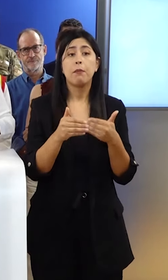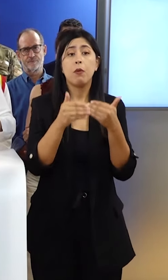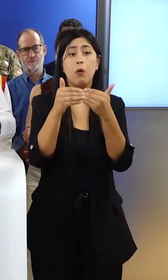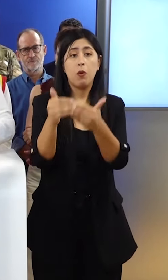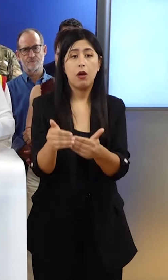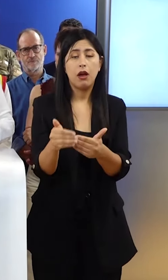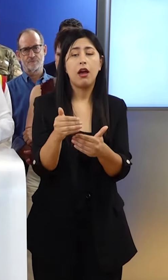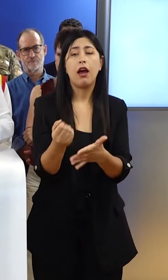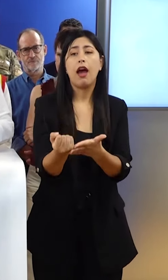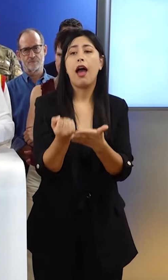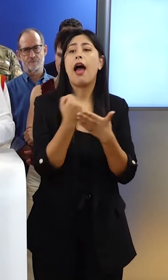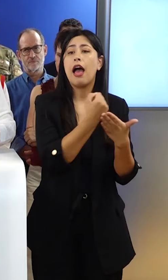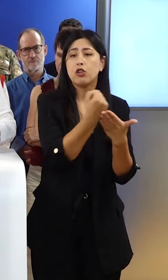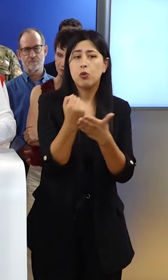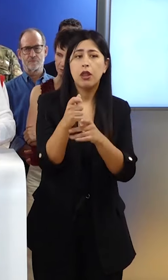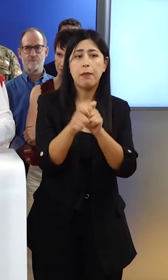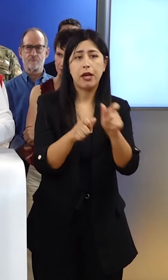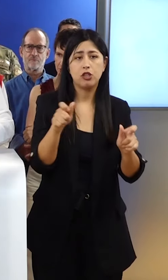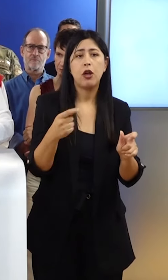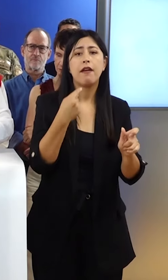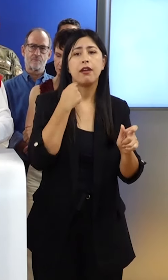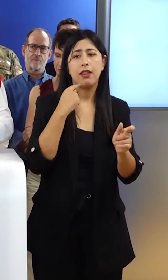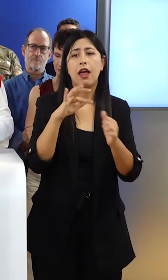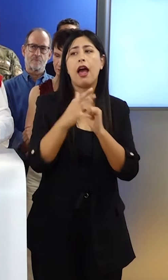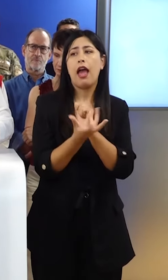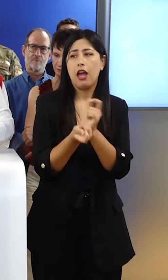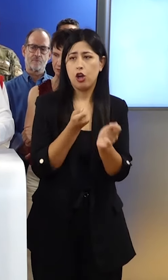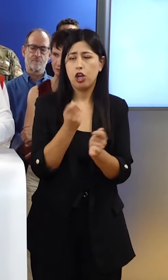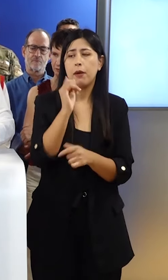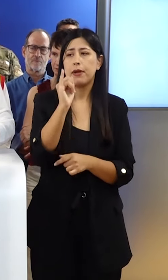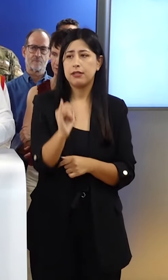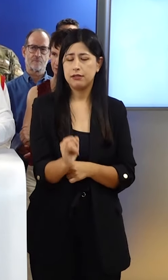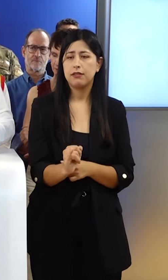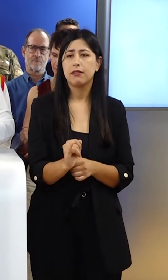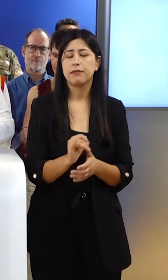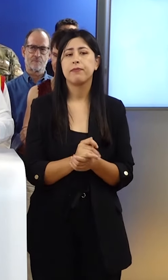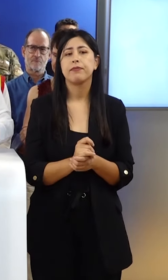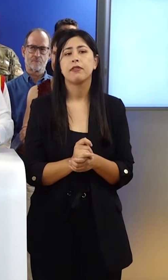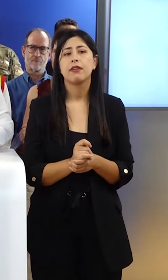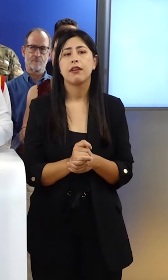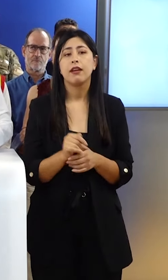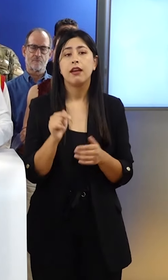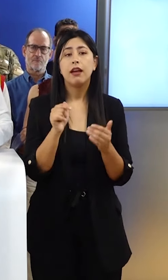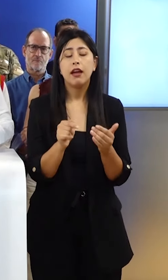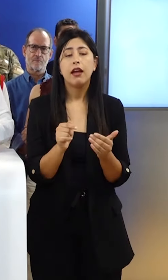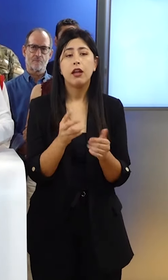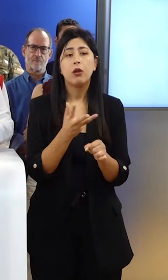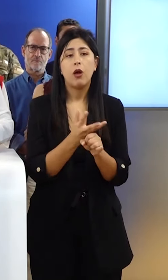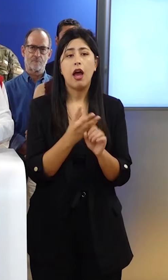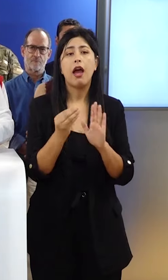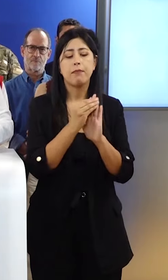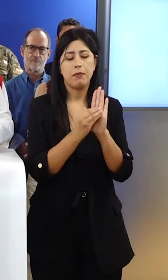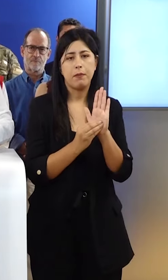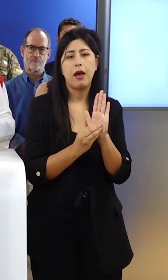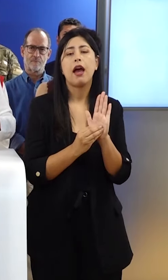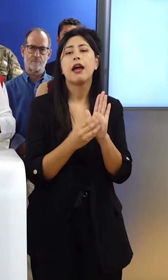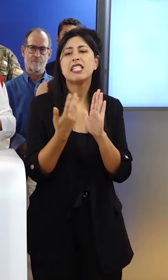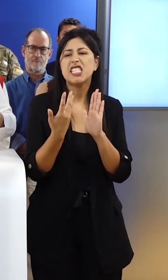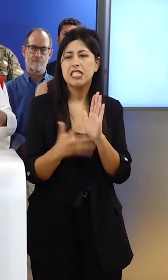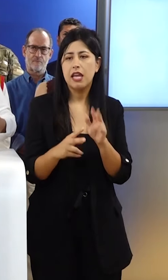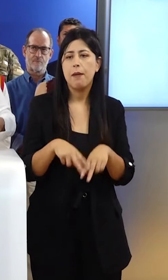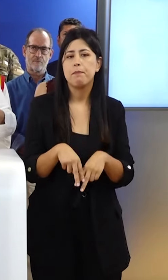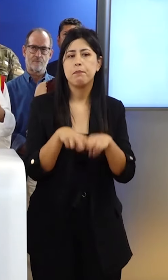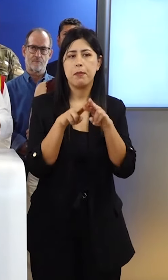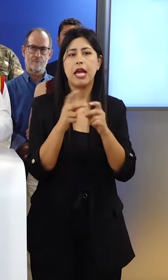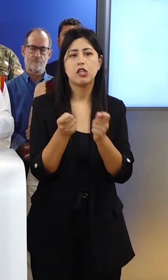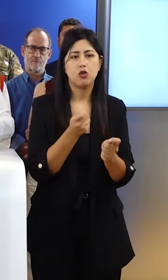las ayudas económicas a Los afectados eh para esto hay eh disponibilidades dentro del presupuesto eh Este es un